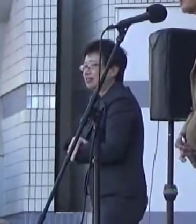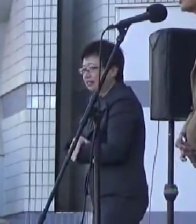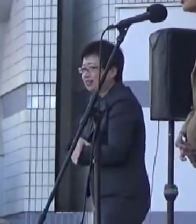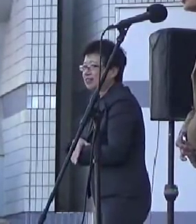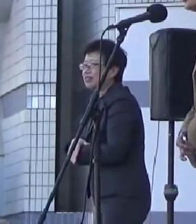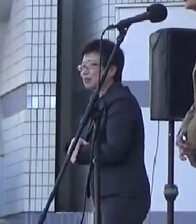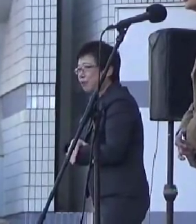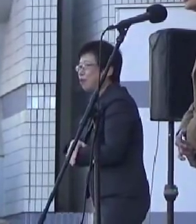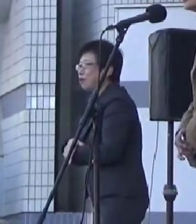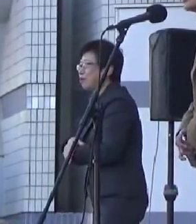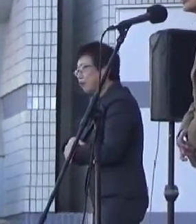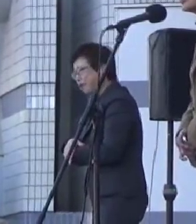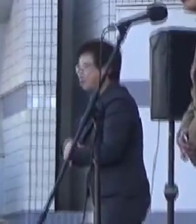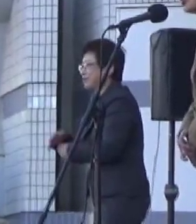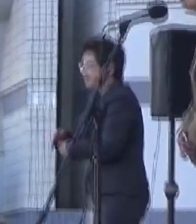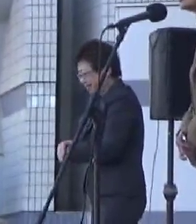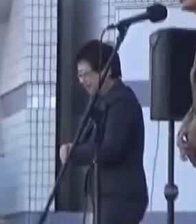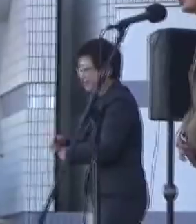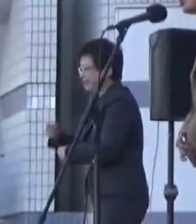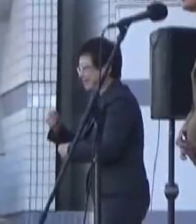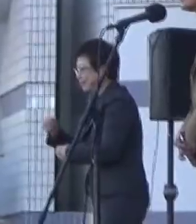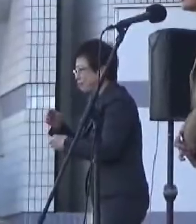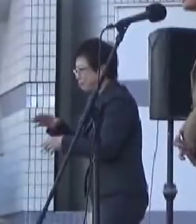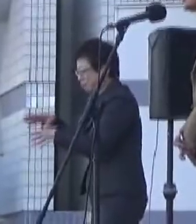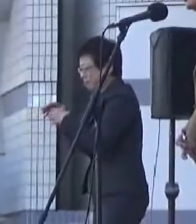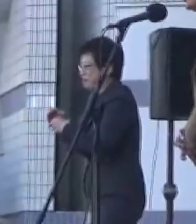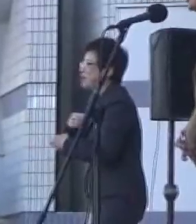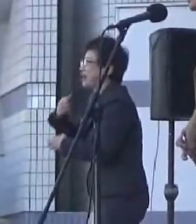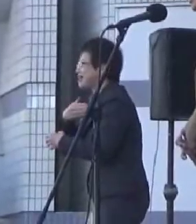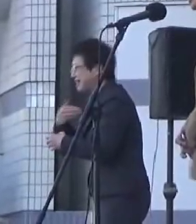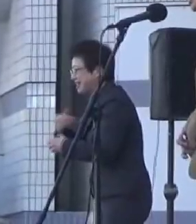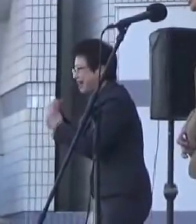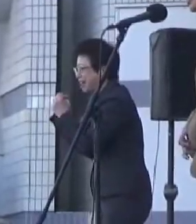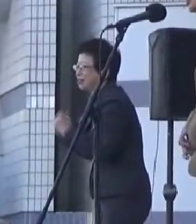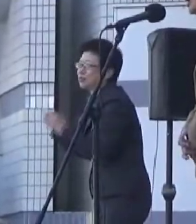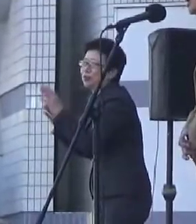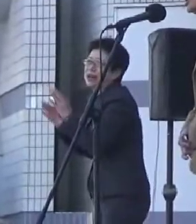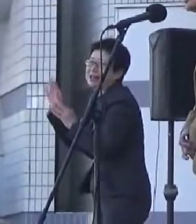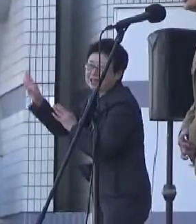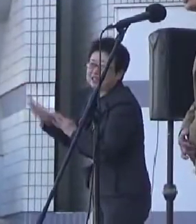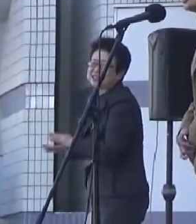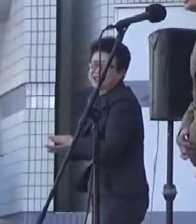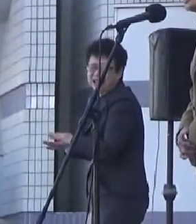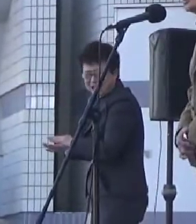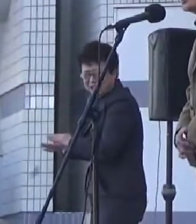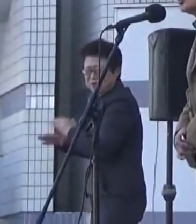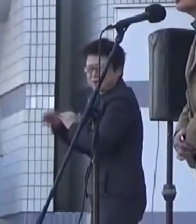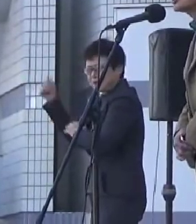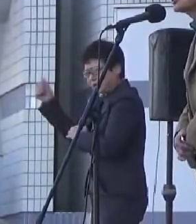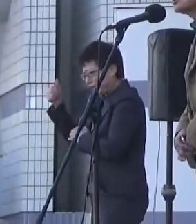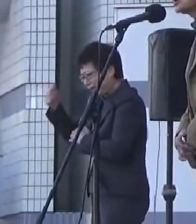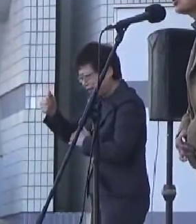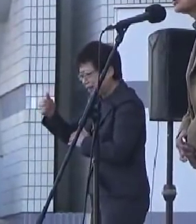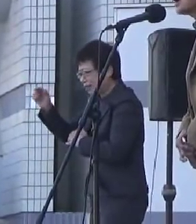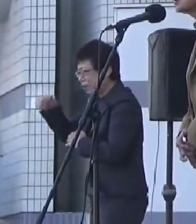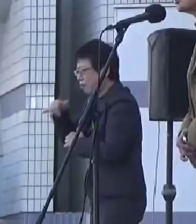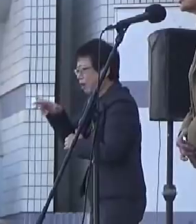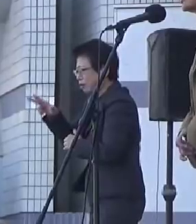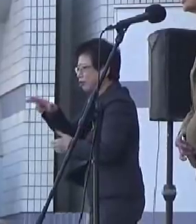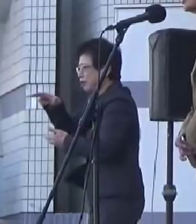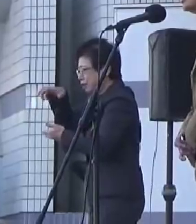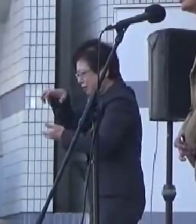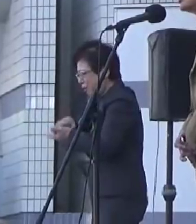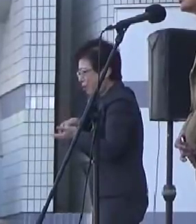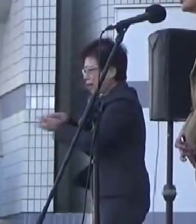のトランペット、こういうところに私たちいる。ああいう人にノーベル賞をやってくださ